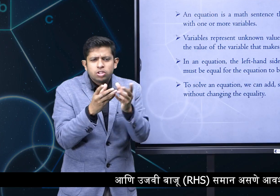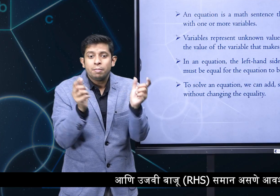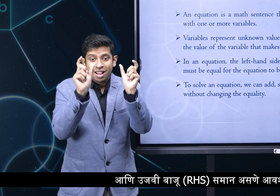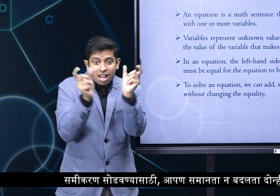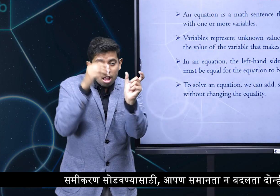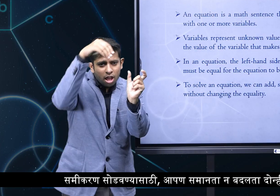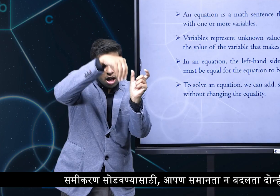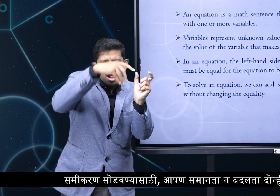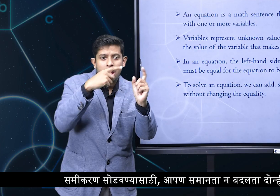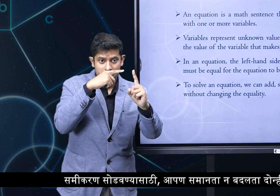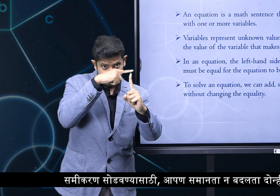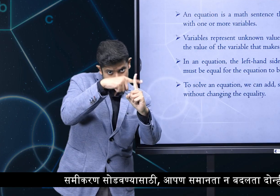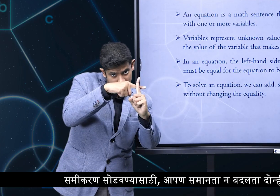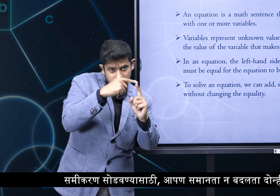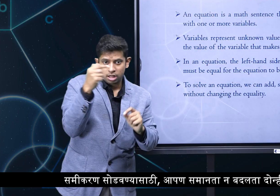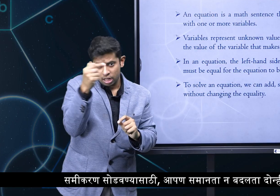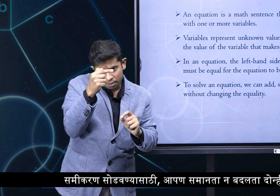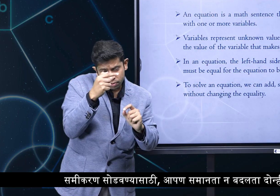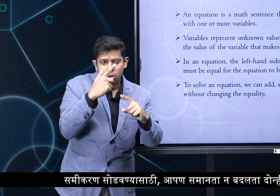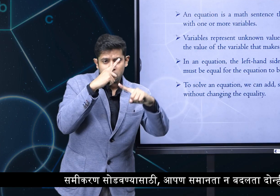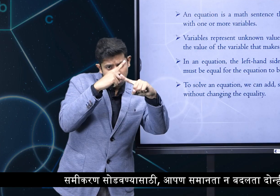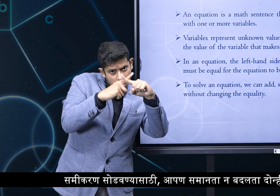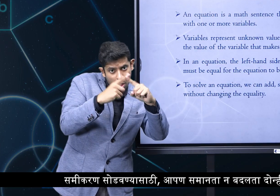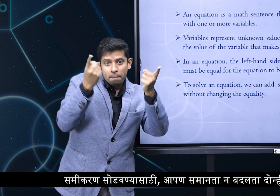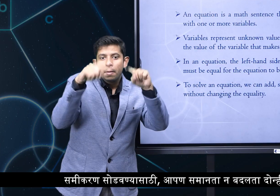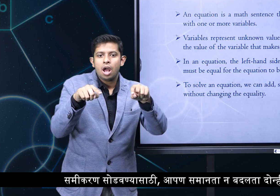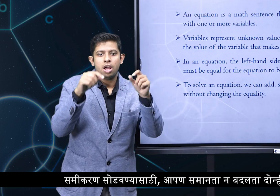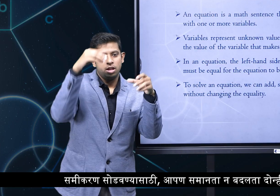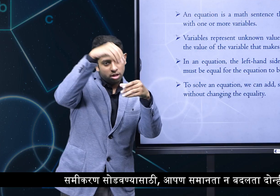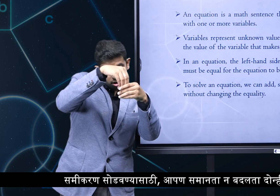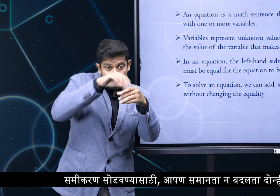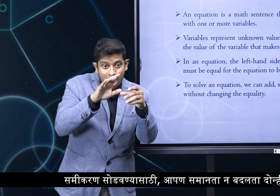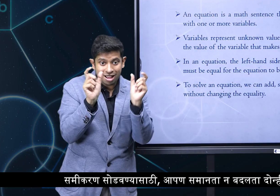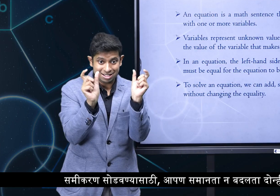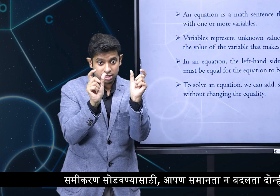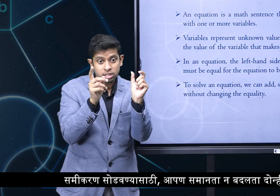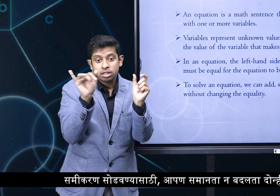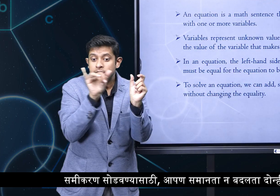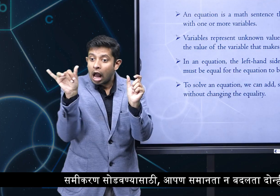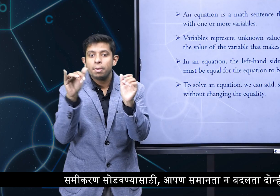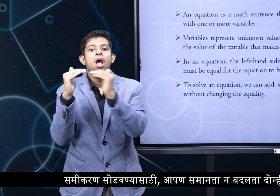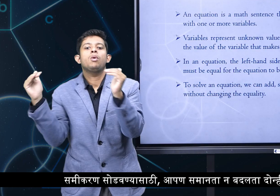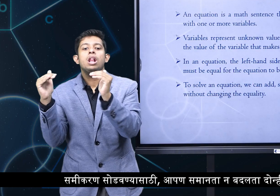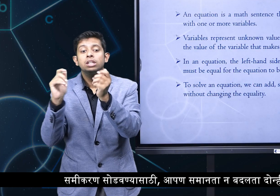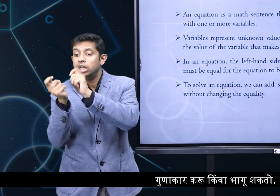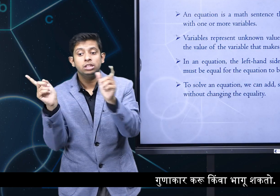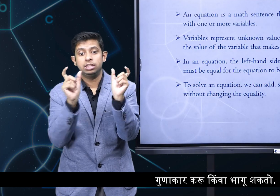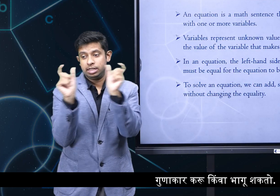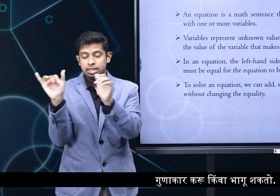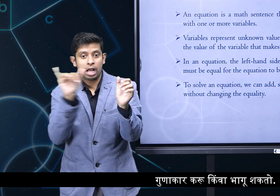आवश्यक आहे. समीकरण सोडवण्यासाठी आपण समानता न बदलता दोन्ही बाजू जोडू, वजा करू, गुणाकार करू